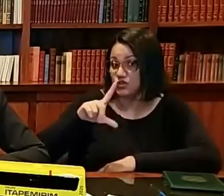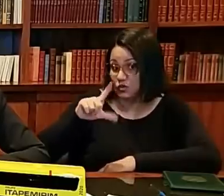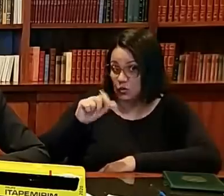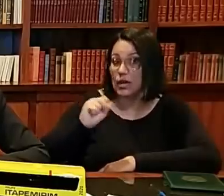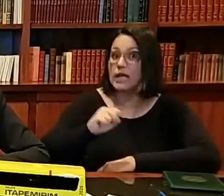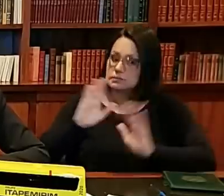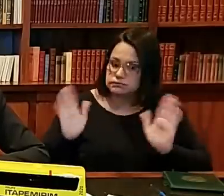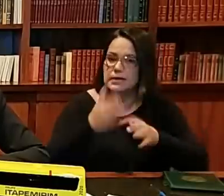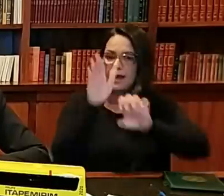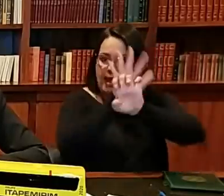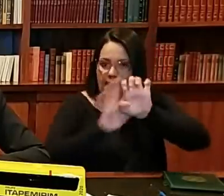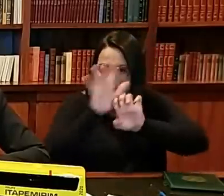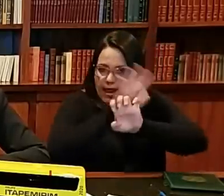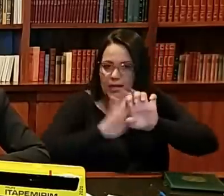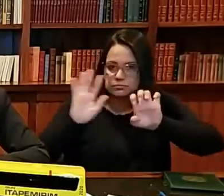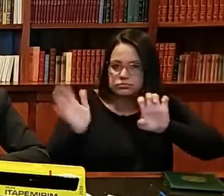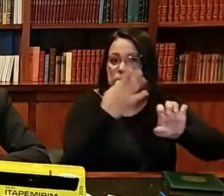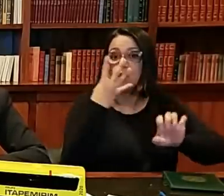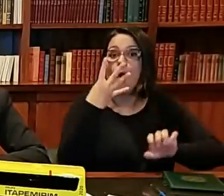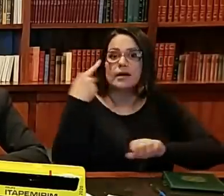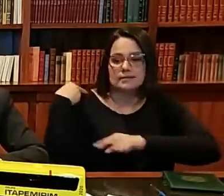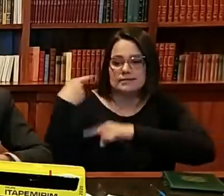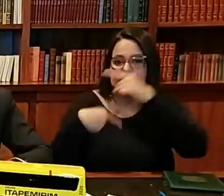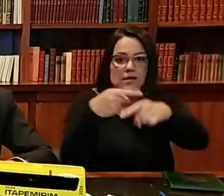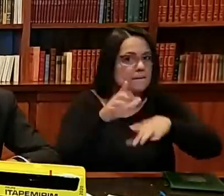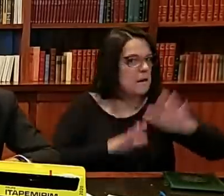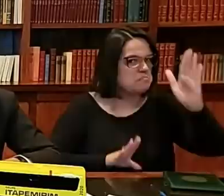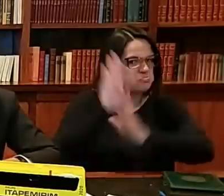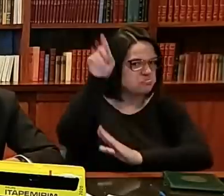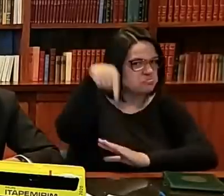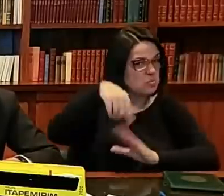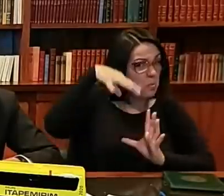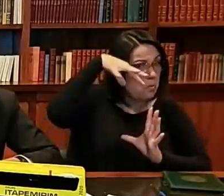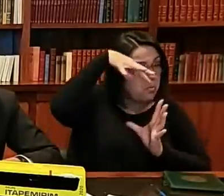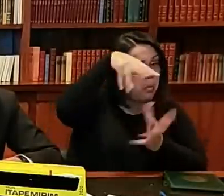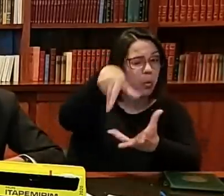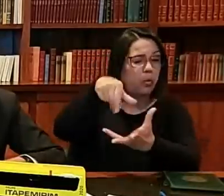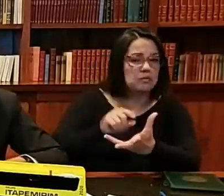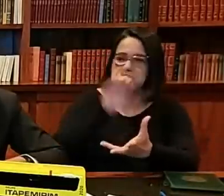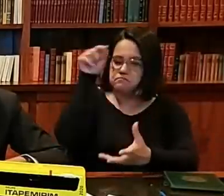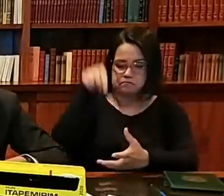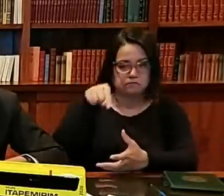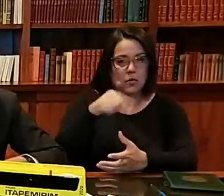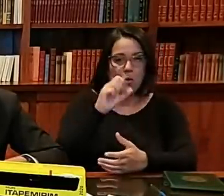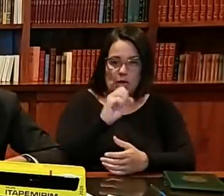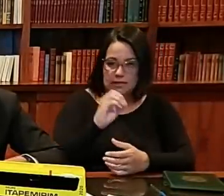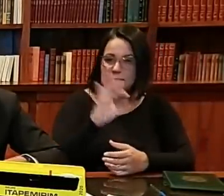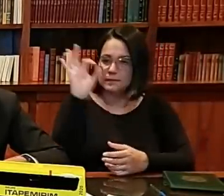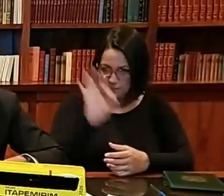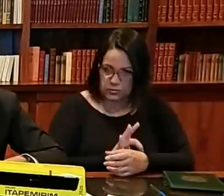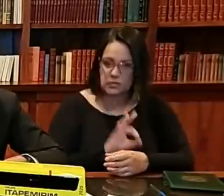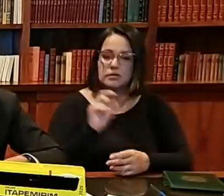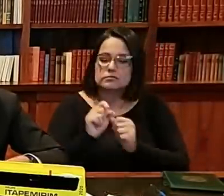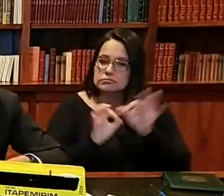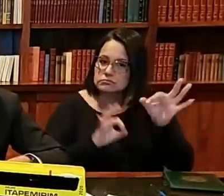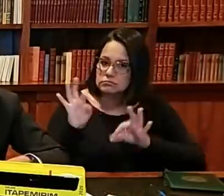de elétrons e de quarta geração, o mais avançado do planeta. Isso é importante ressaltar. Mais de 80% feito